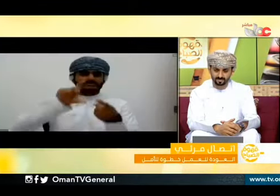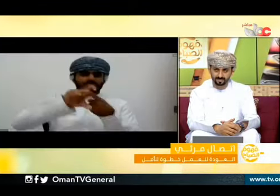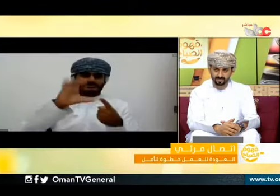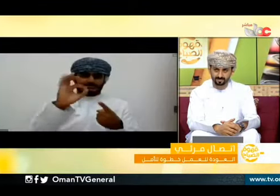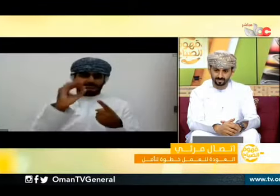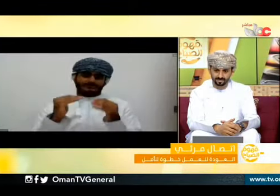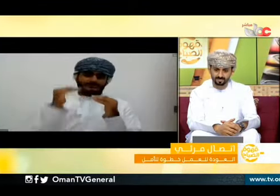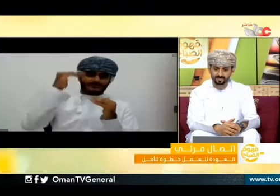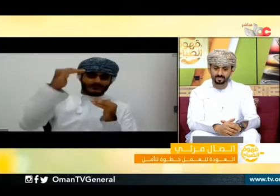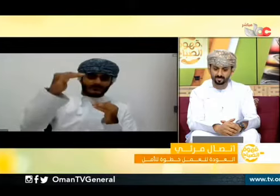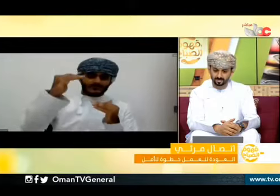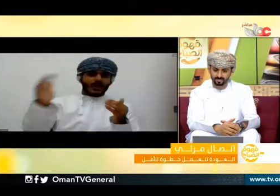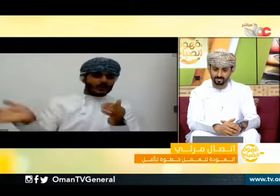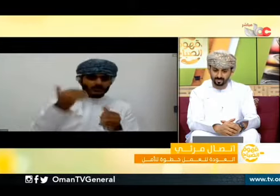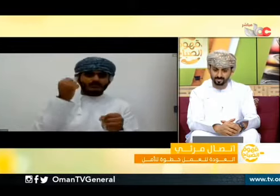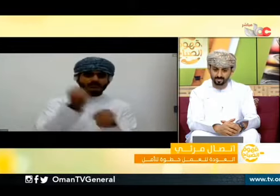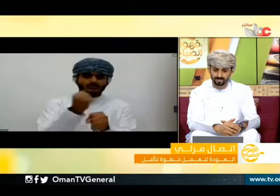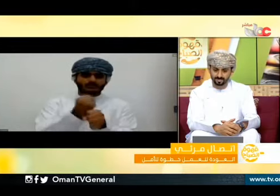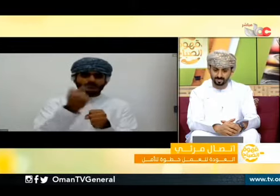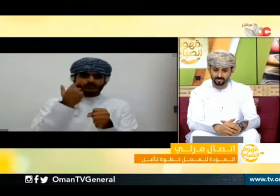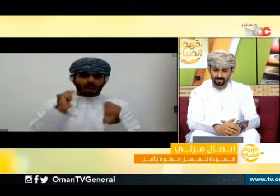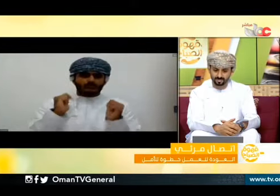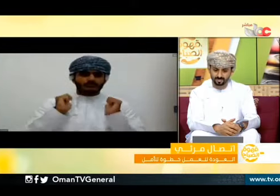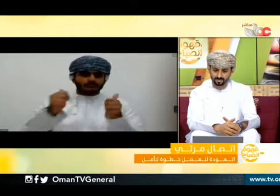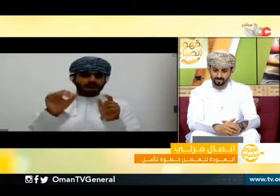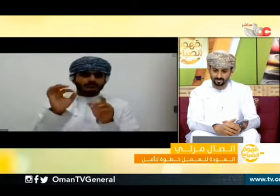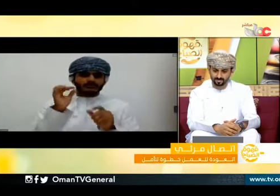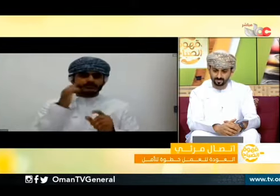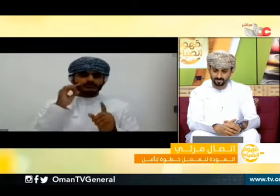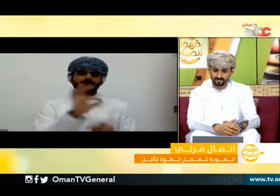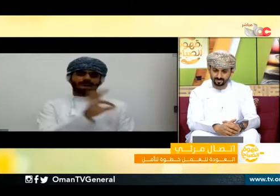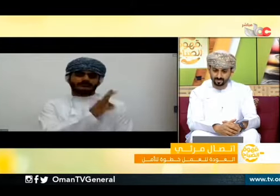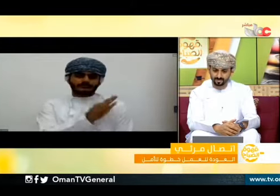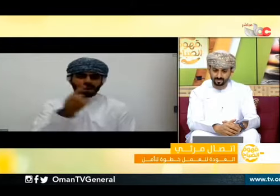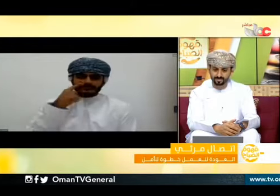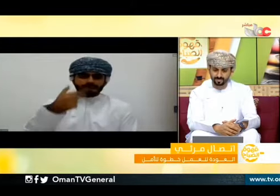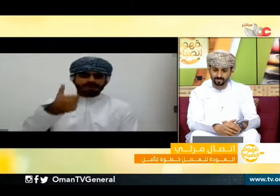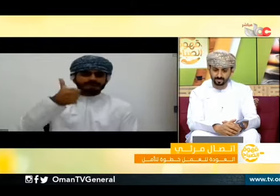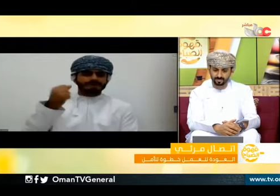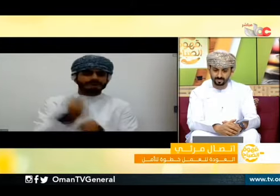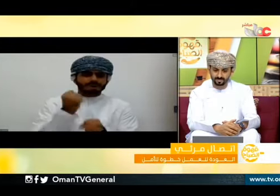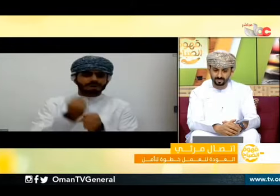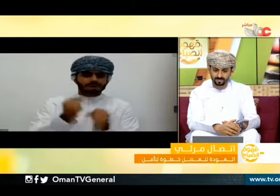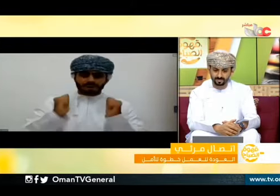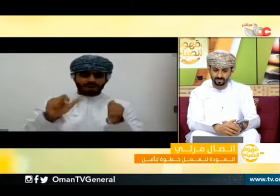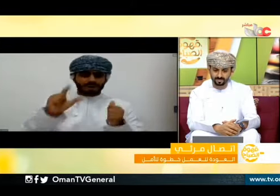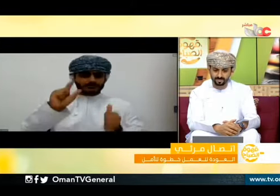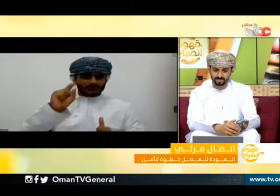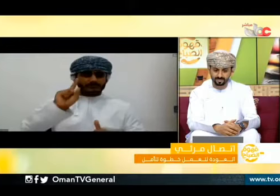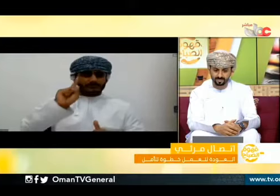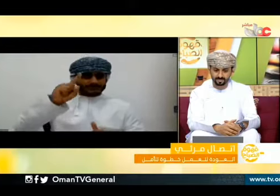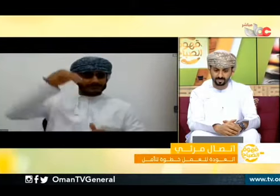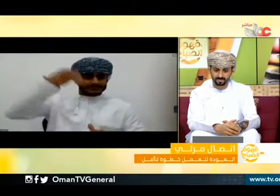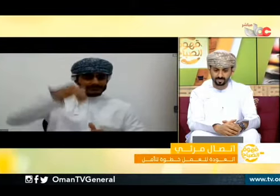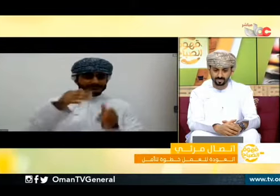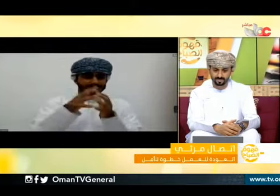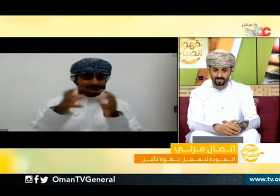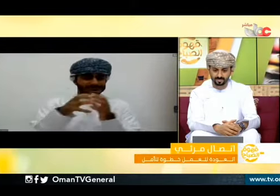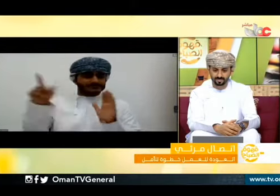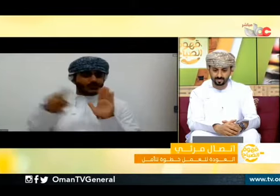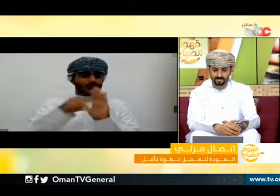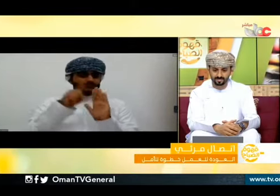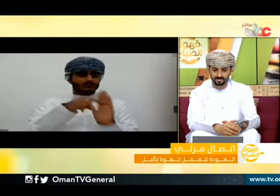هذه الجائحة، وبعدها تم رفع الحظر إلى 50% للموظفين مع